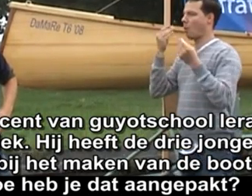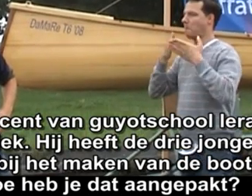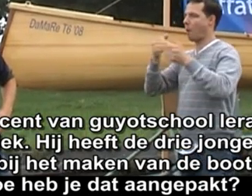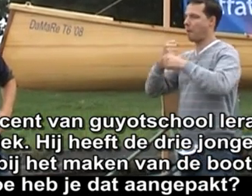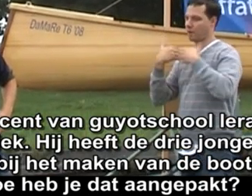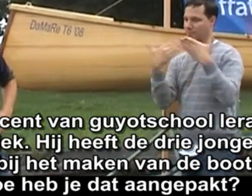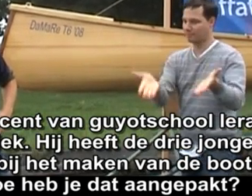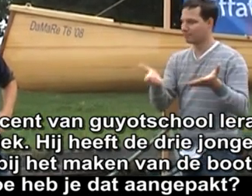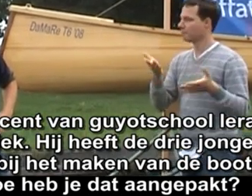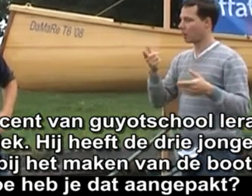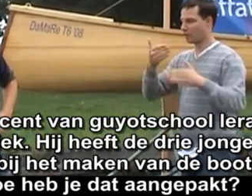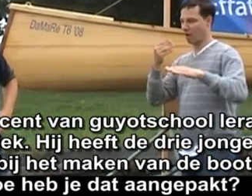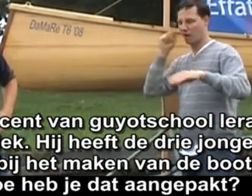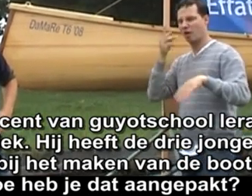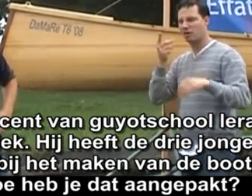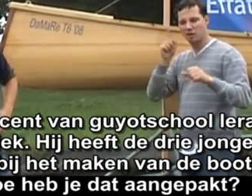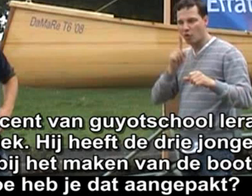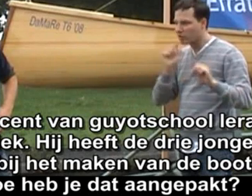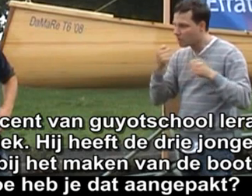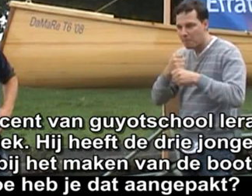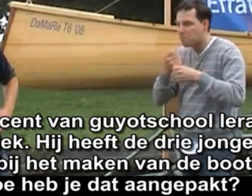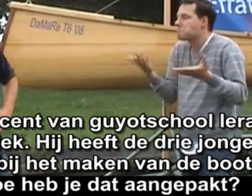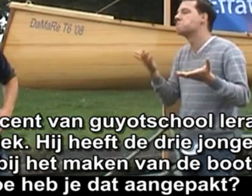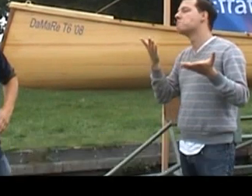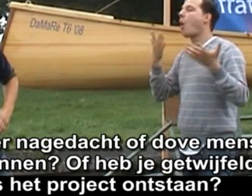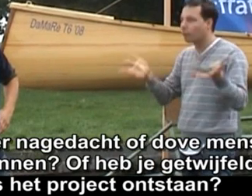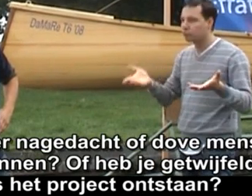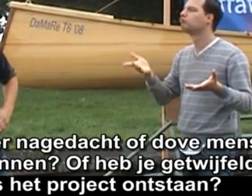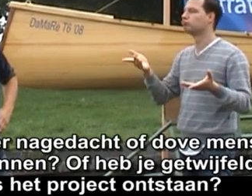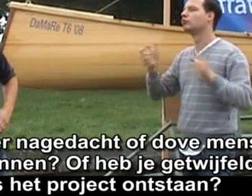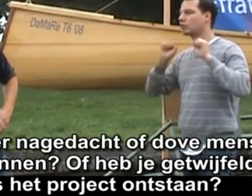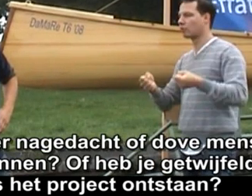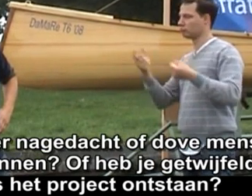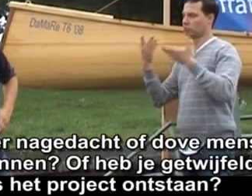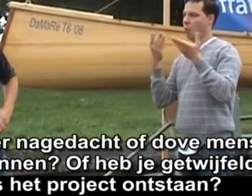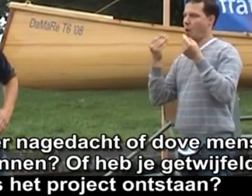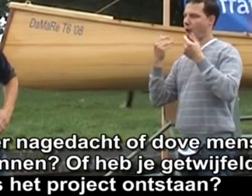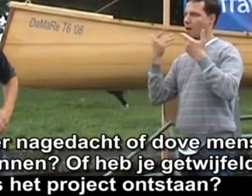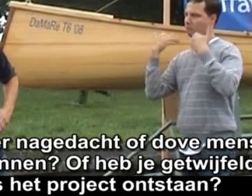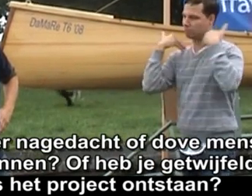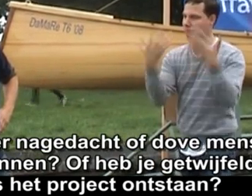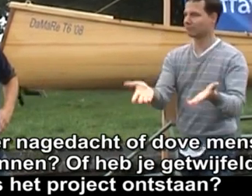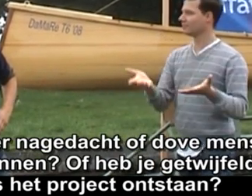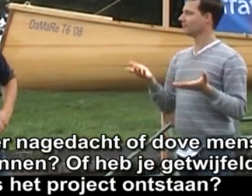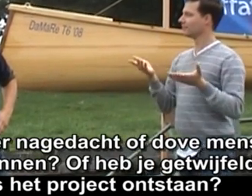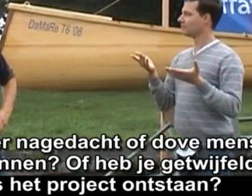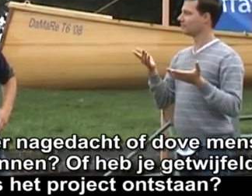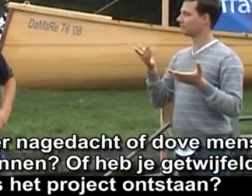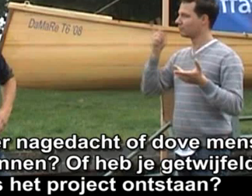boot. Maar hoe heb je daar van tevoren, hoe heb je er wel over nagedacht? Zo van, wow, dove mensen kunnen dat ook. Of heb je